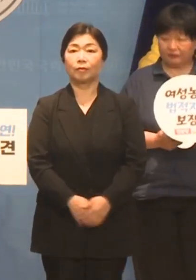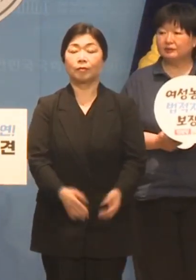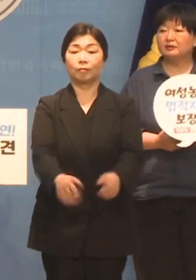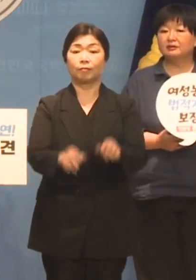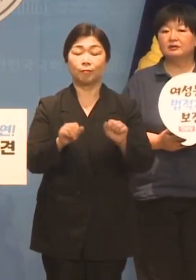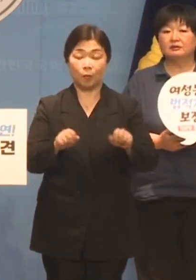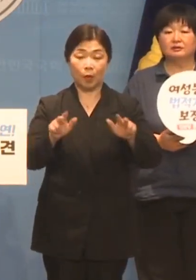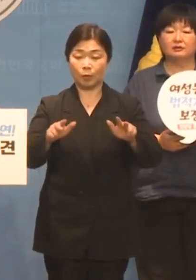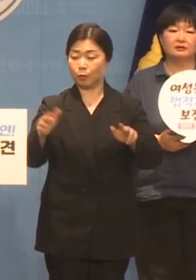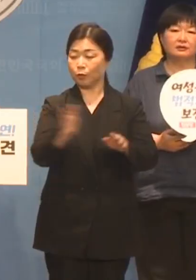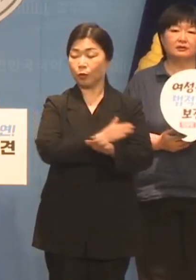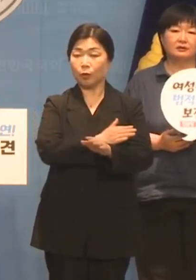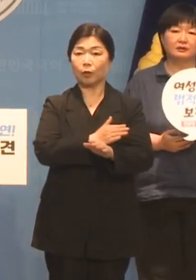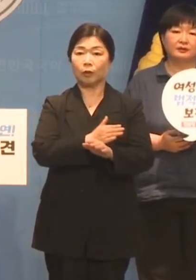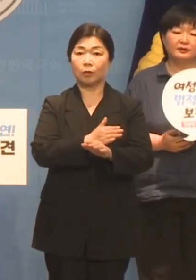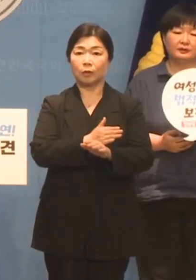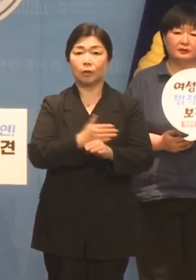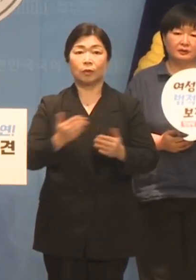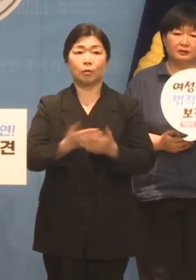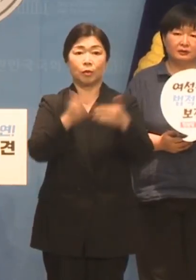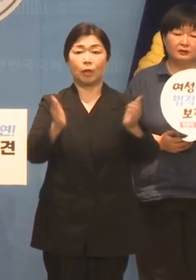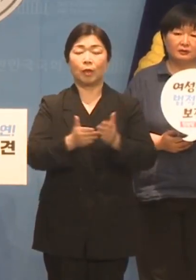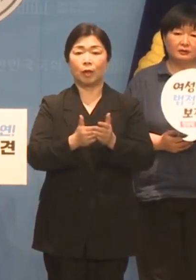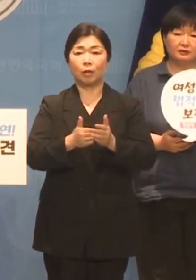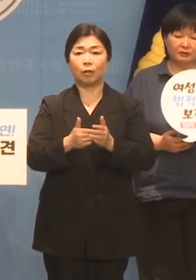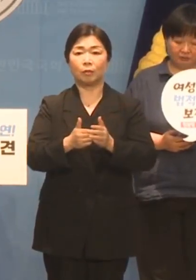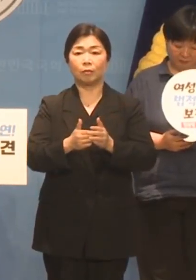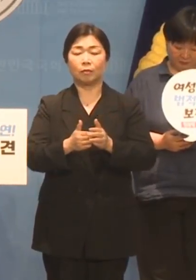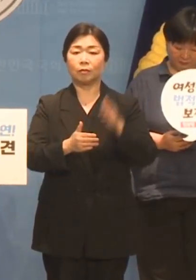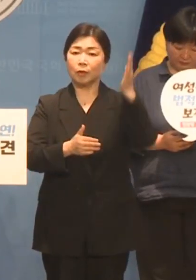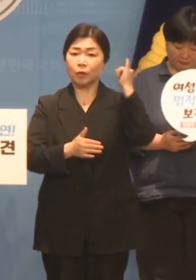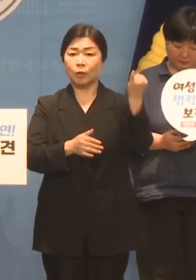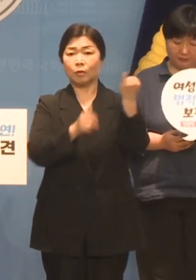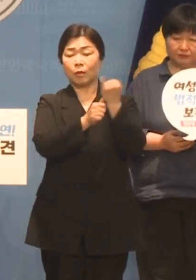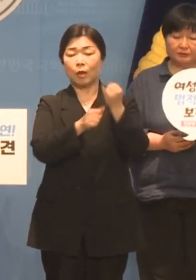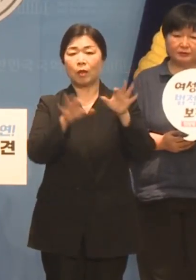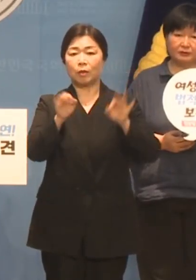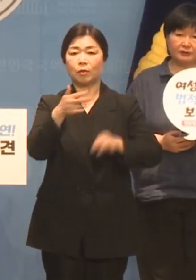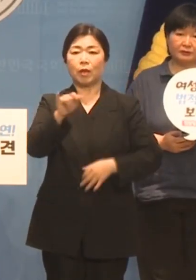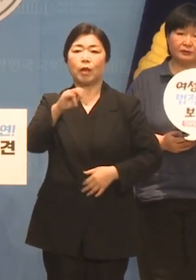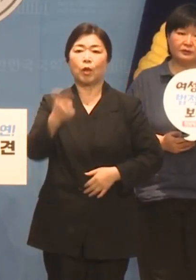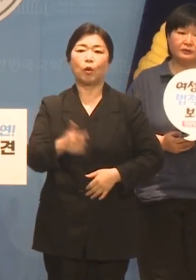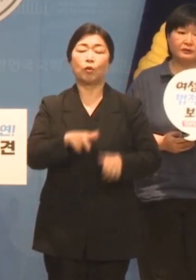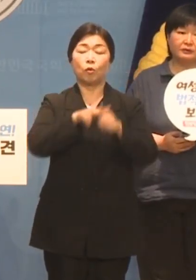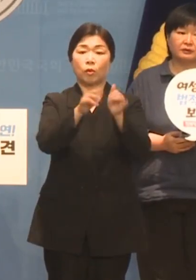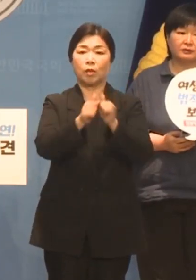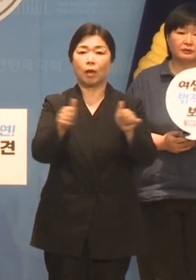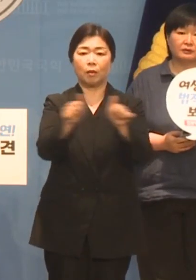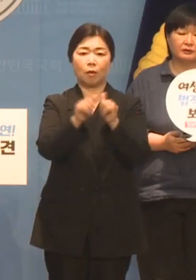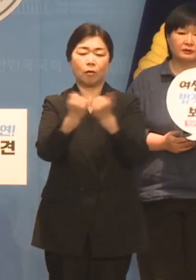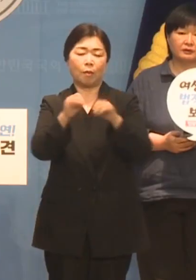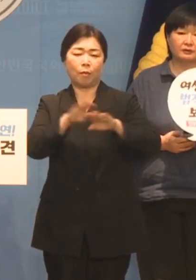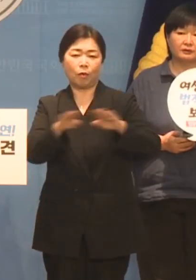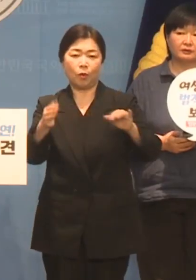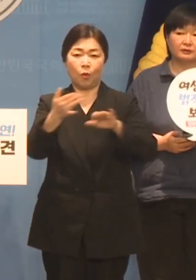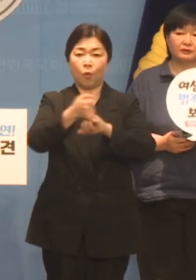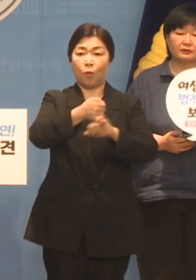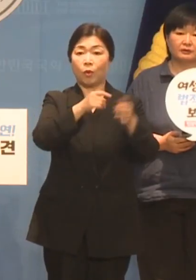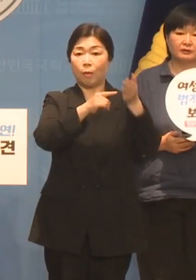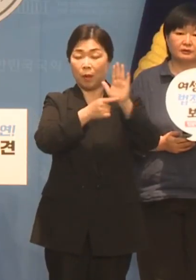네, 지금부터 진보당 페미니스트 대통령 김재원 후보 성평등 공약 발표가